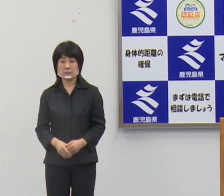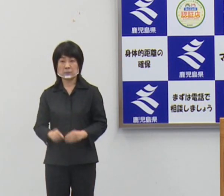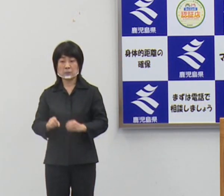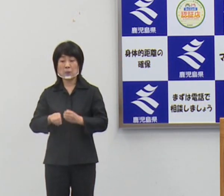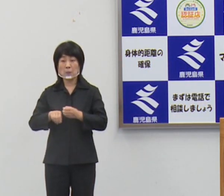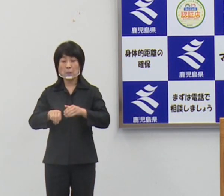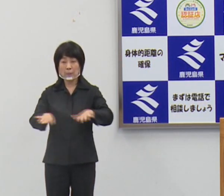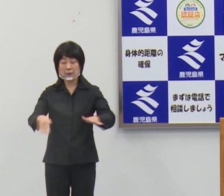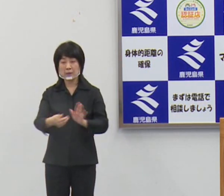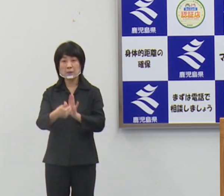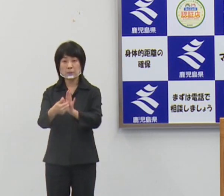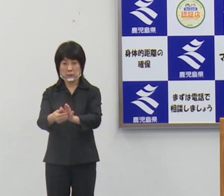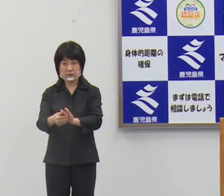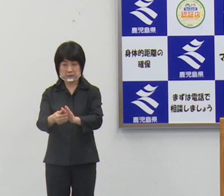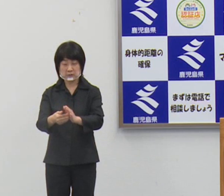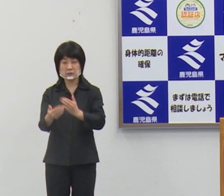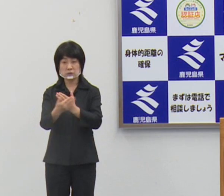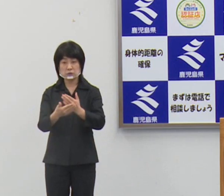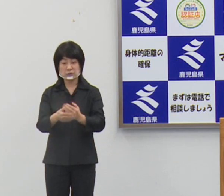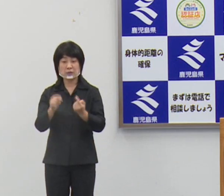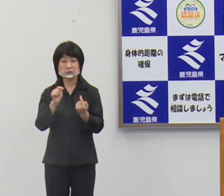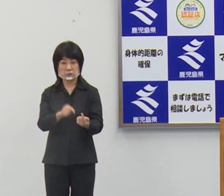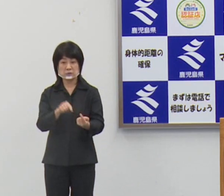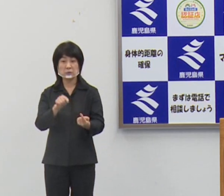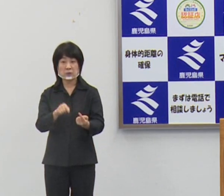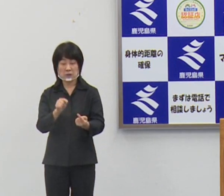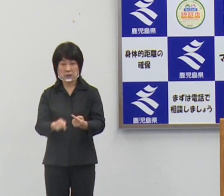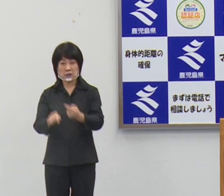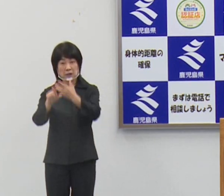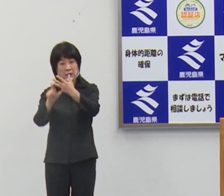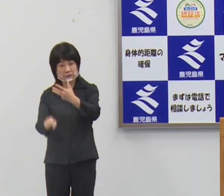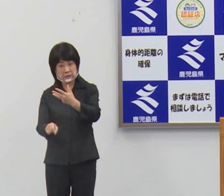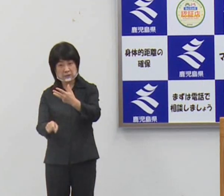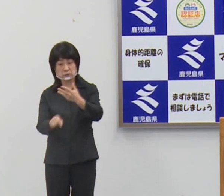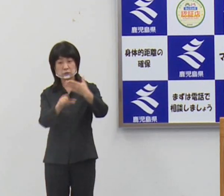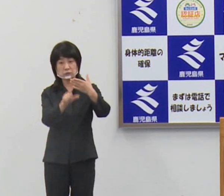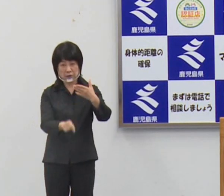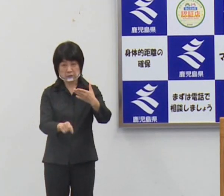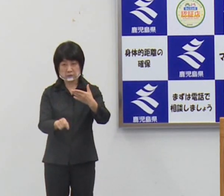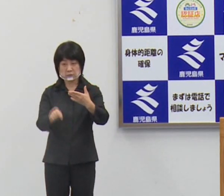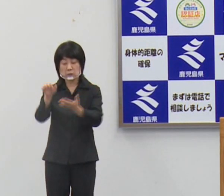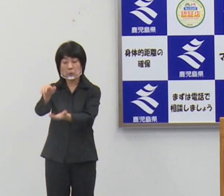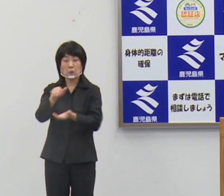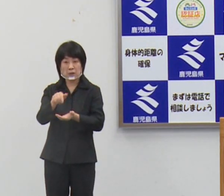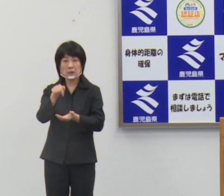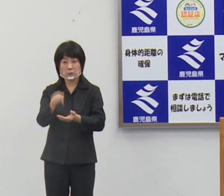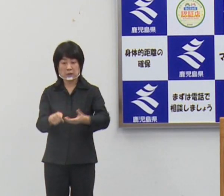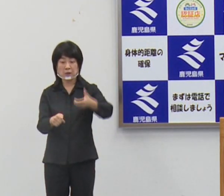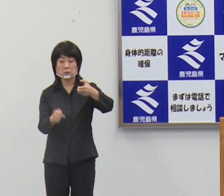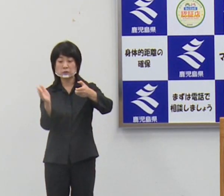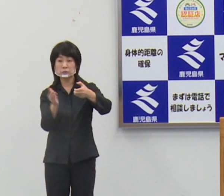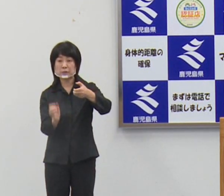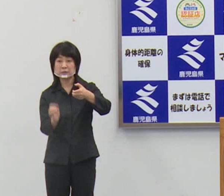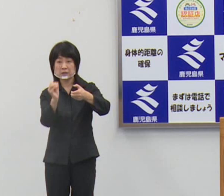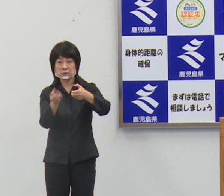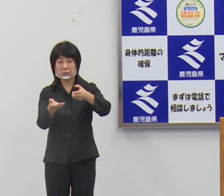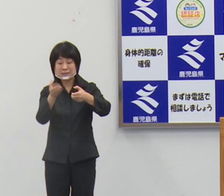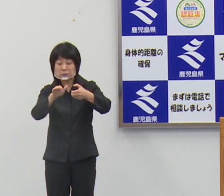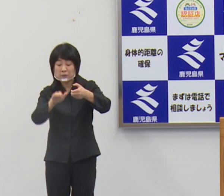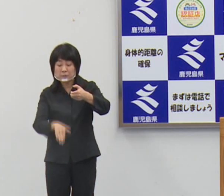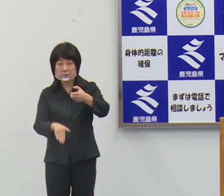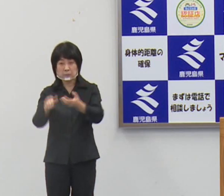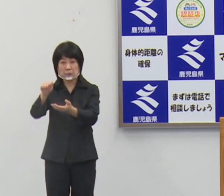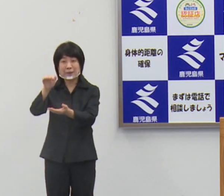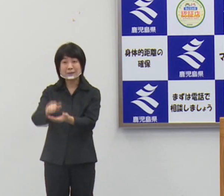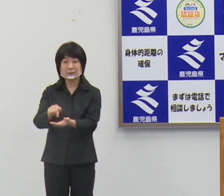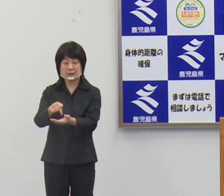防止等重点措置の適用により8月または9月の売上高が 50% 以上減少した県